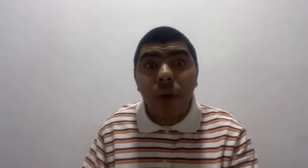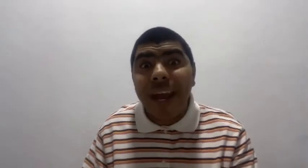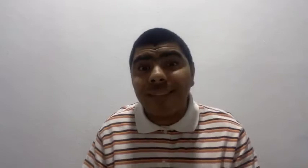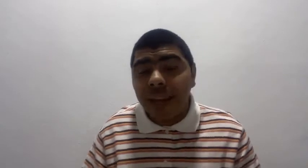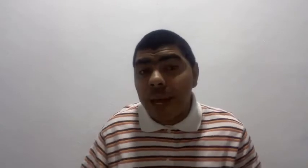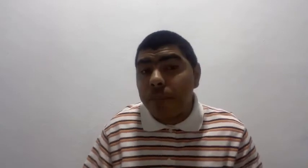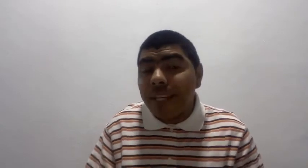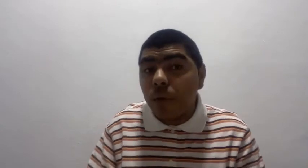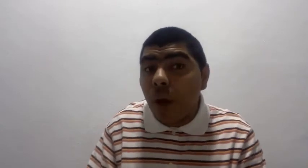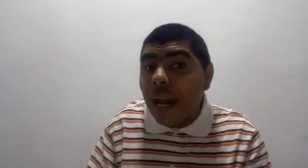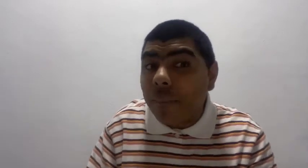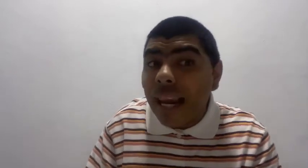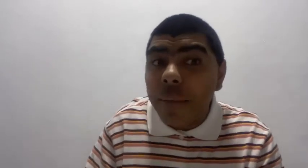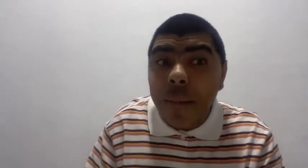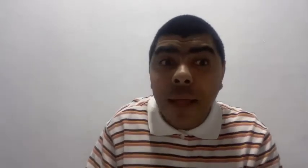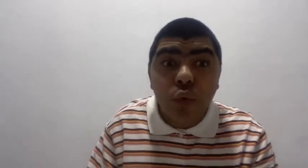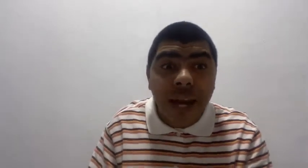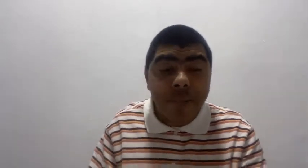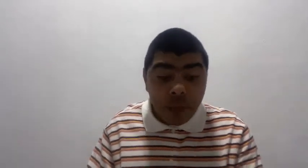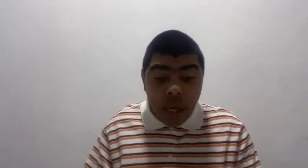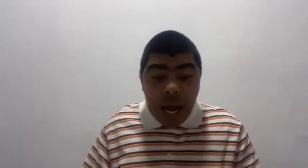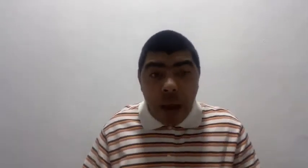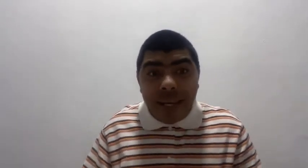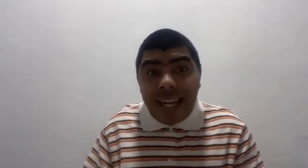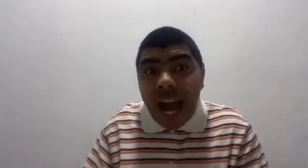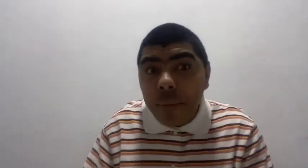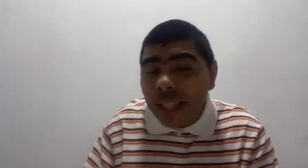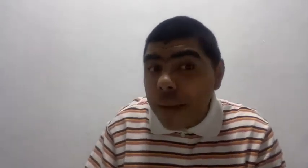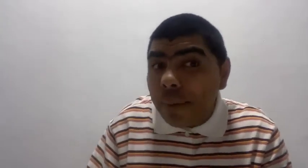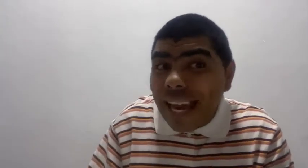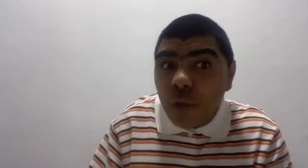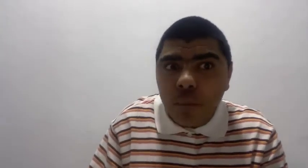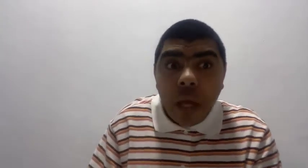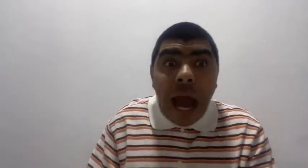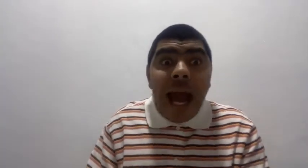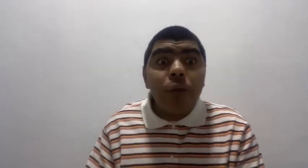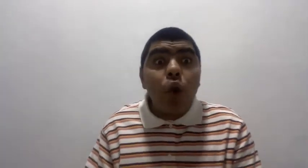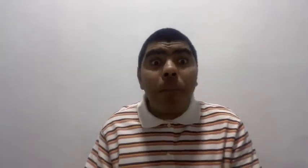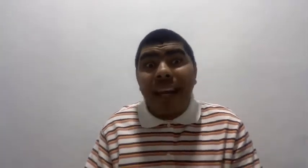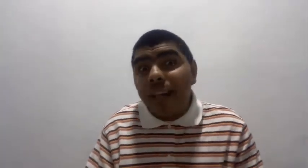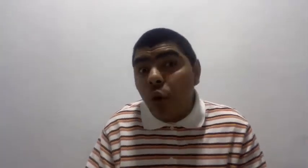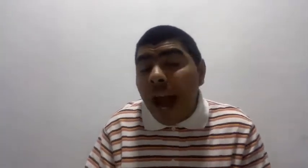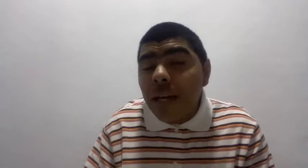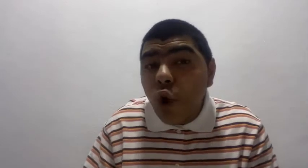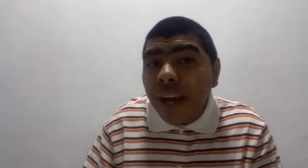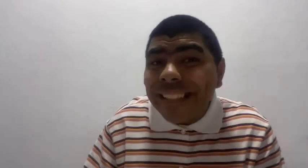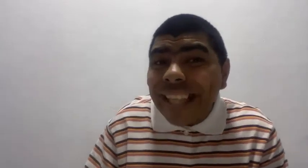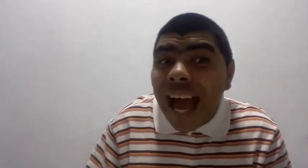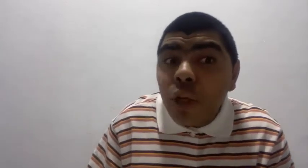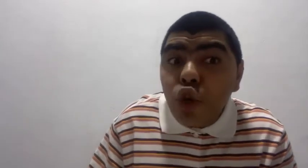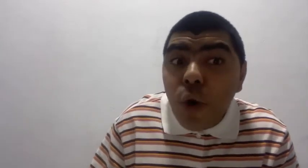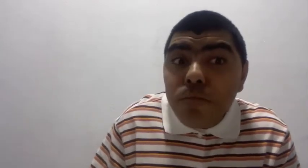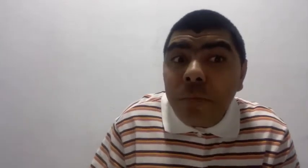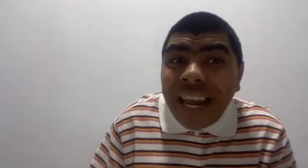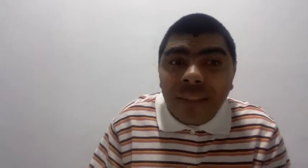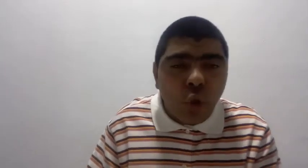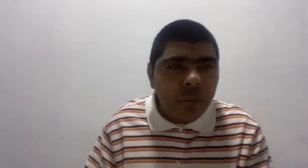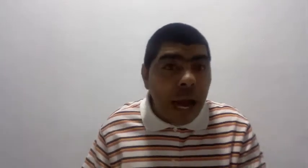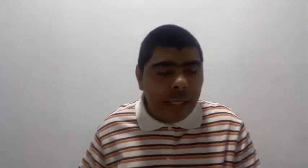madurez espiritual. La palabra madurez, amén, habla de pleno, algo que está completo.